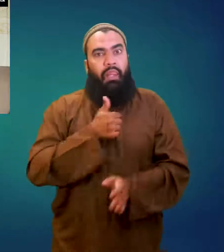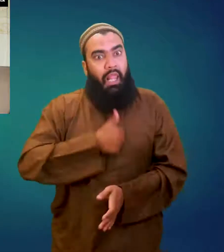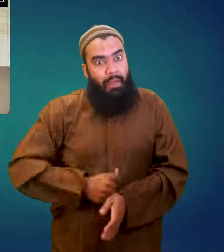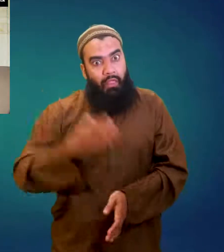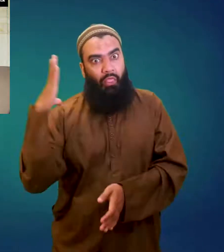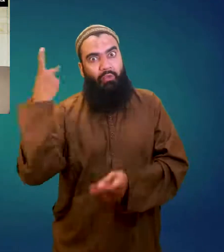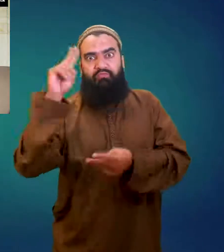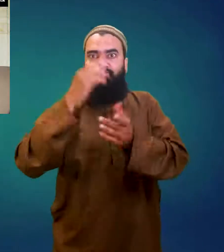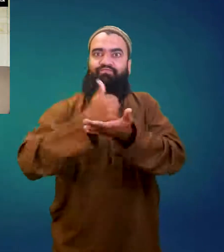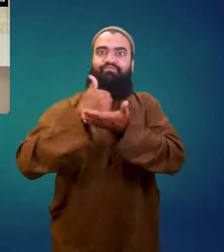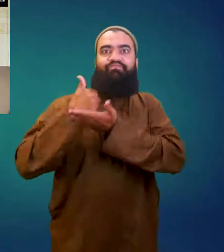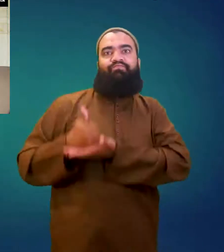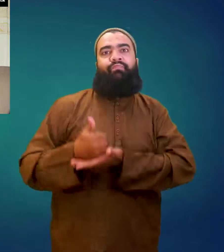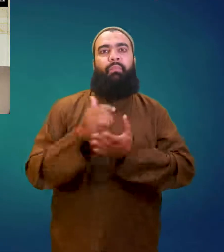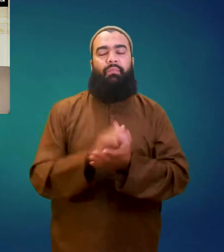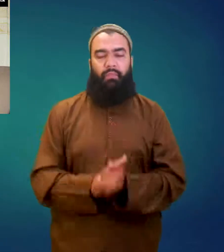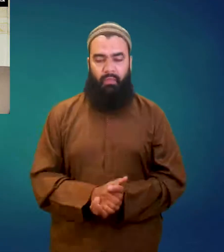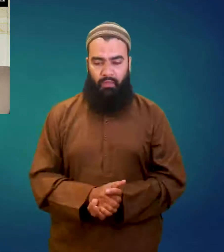آیت نمبر 38،